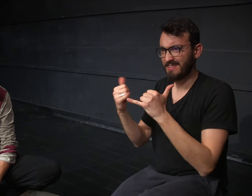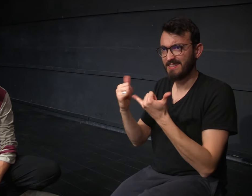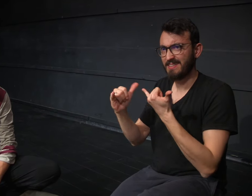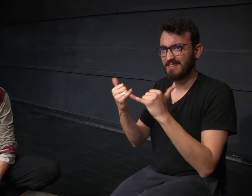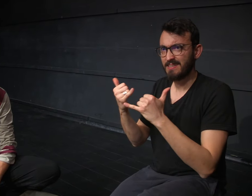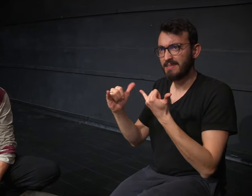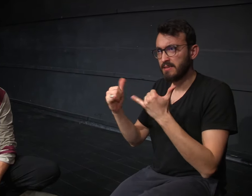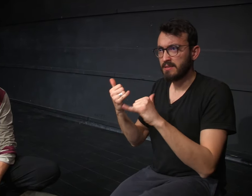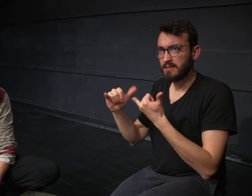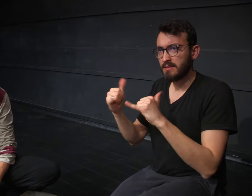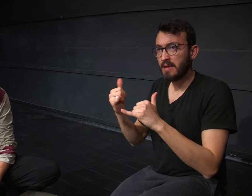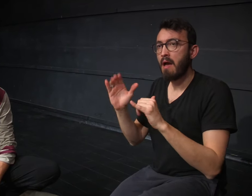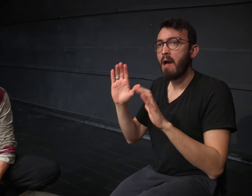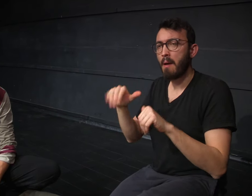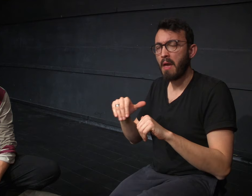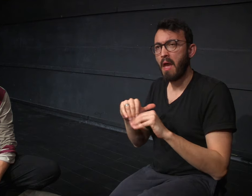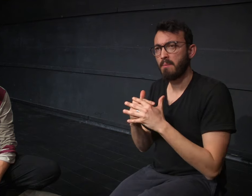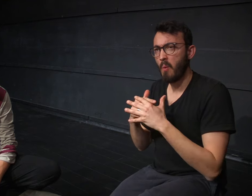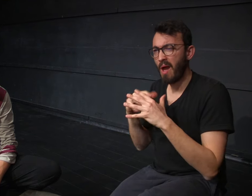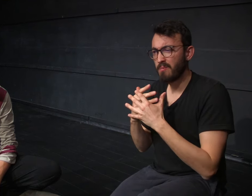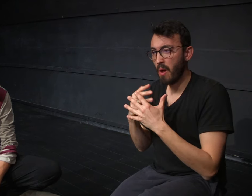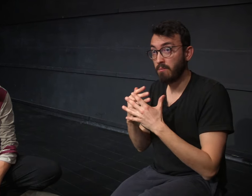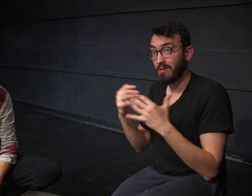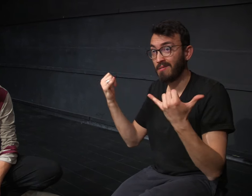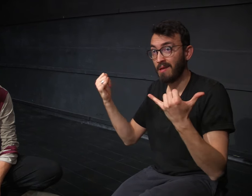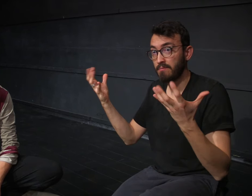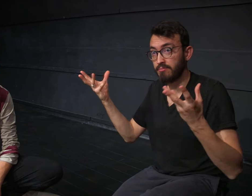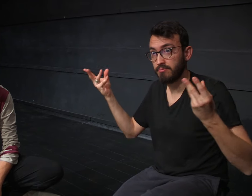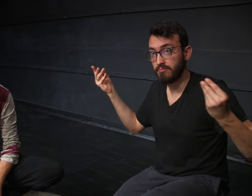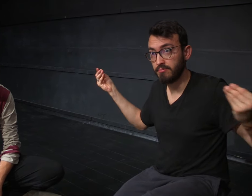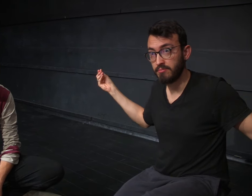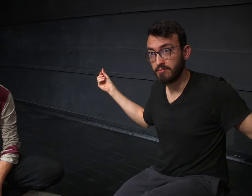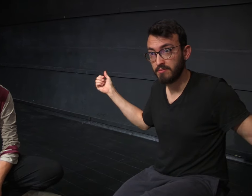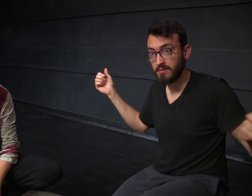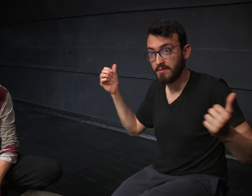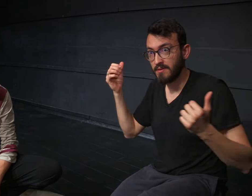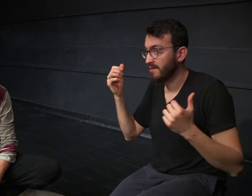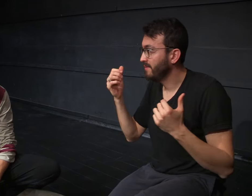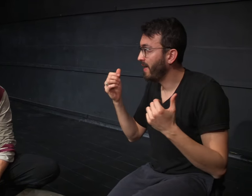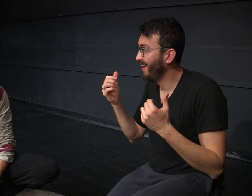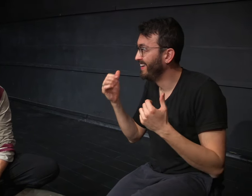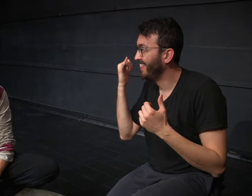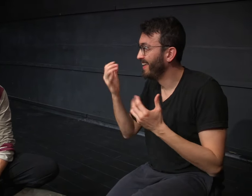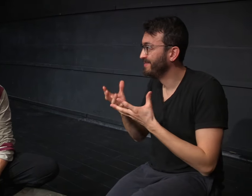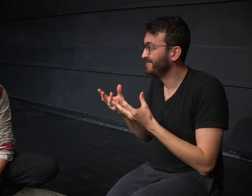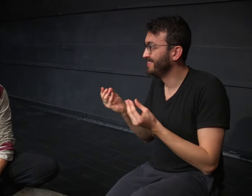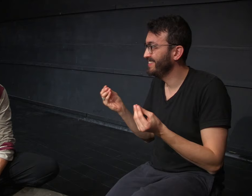ça. Et au moment d'improviser, en fait, nos idées ont disparu et on est passé sur d'autres idées grâce au travail